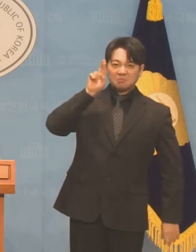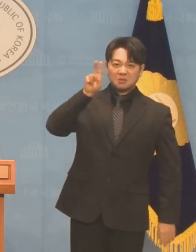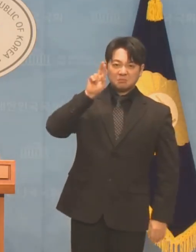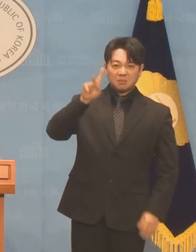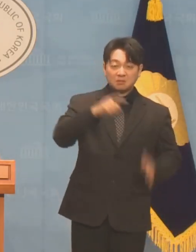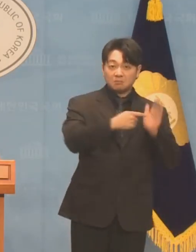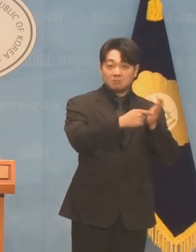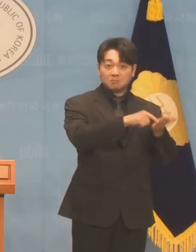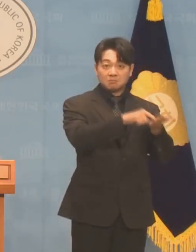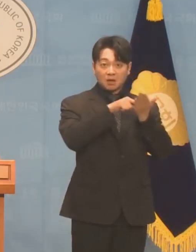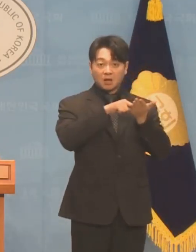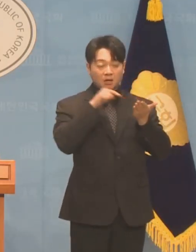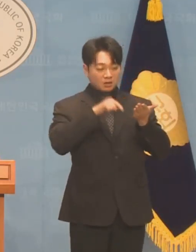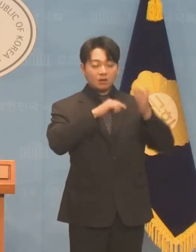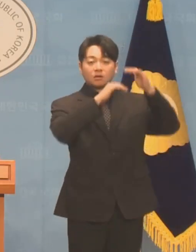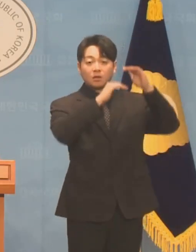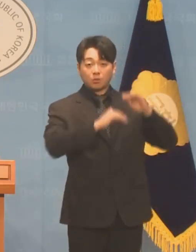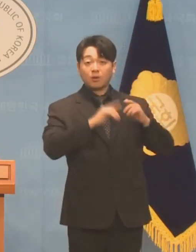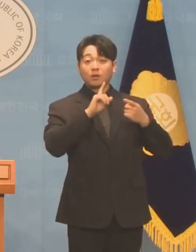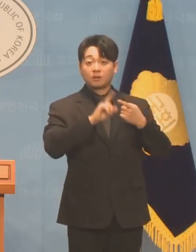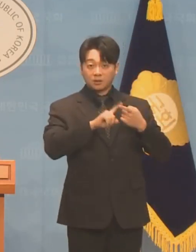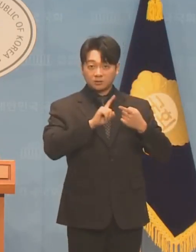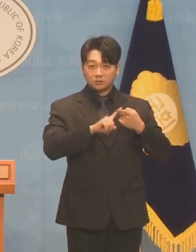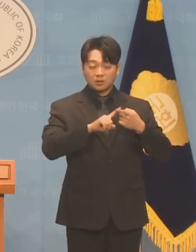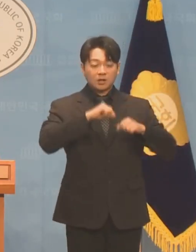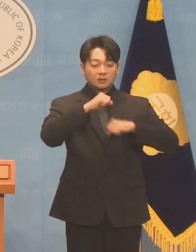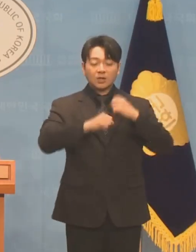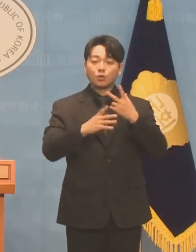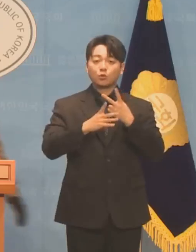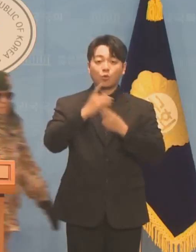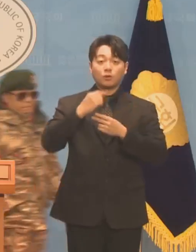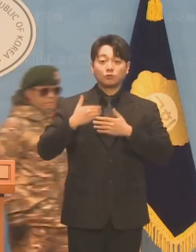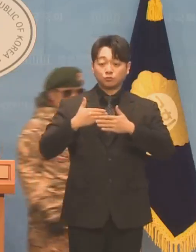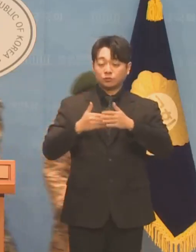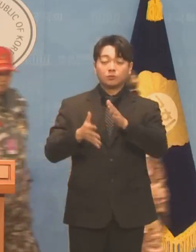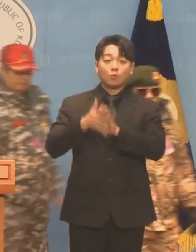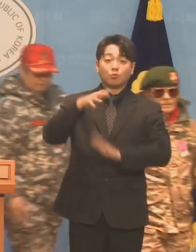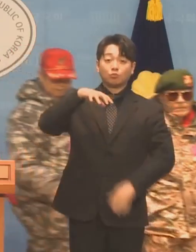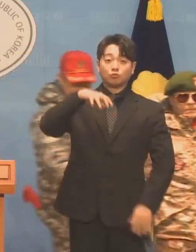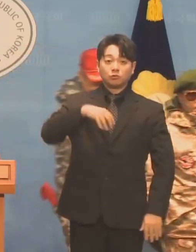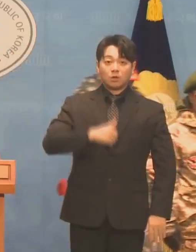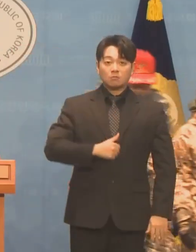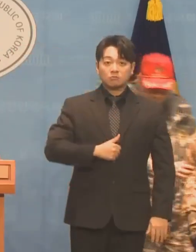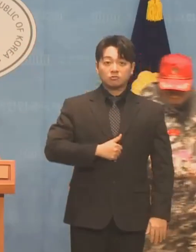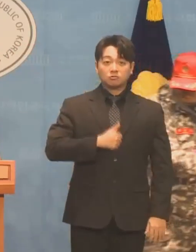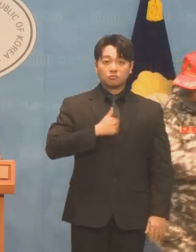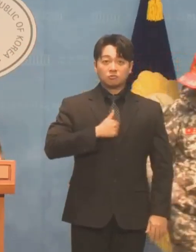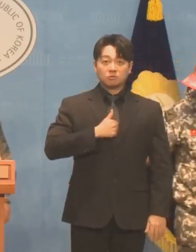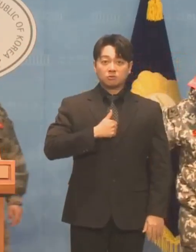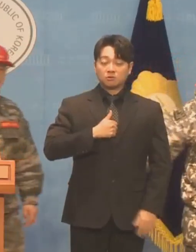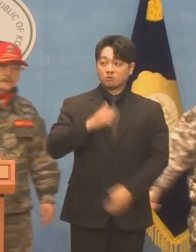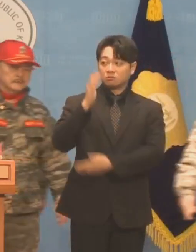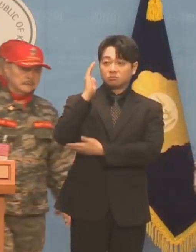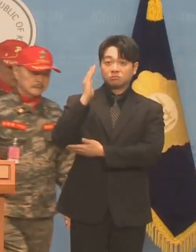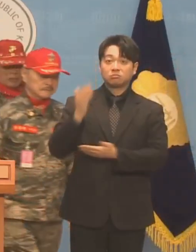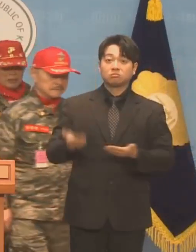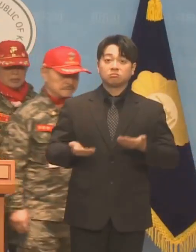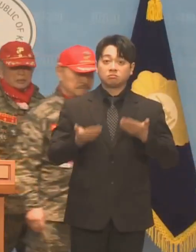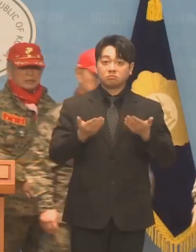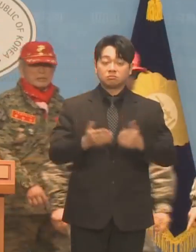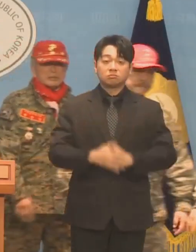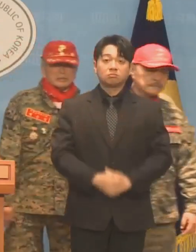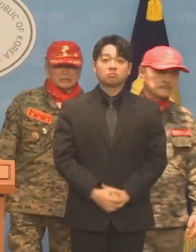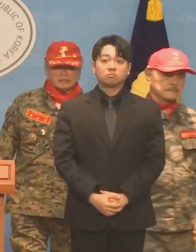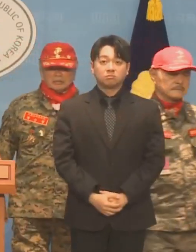대하여 해병대 자유통일추진본부는 크게 분노하여 오늘